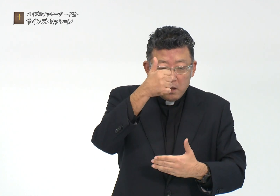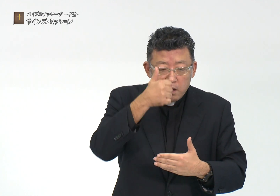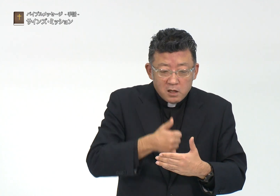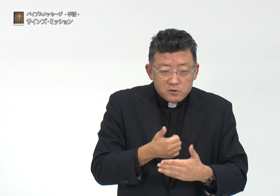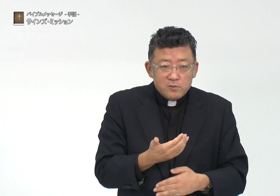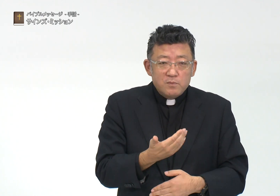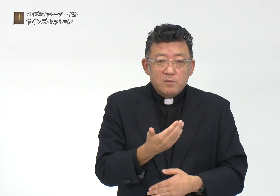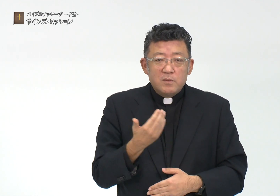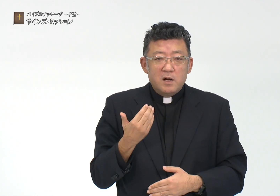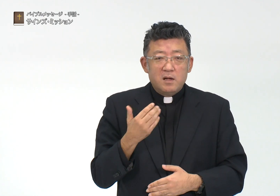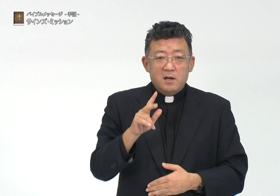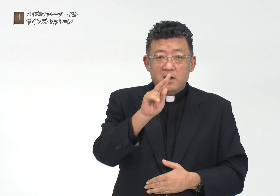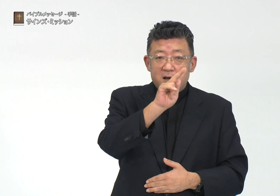取る前に